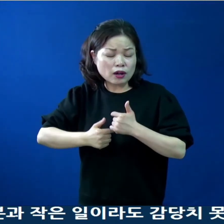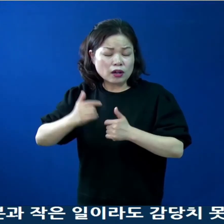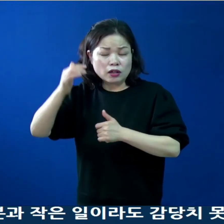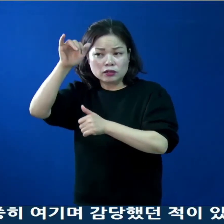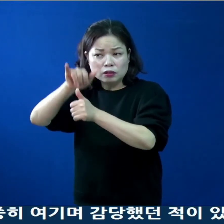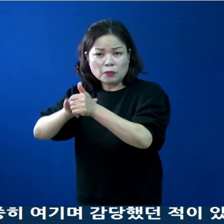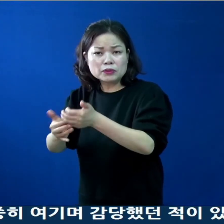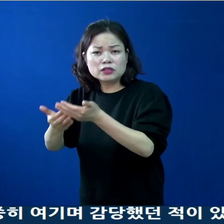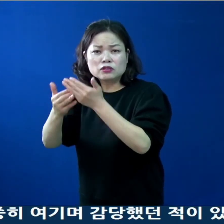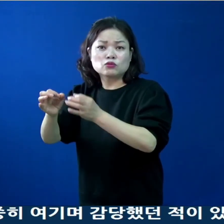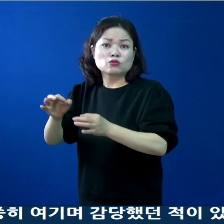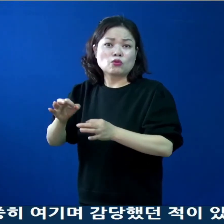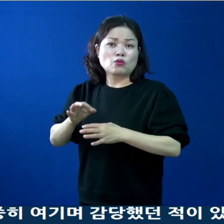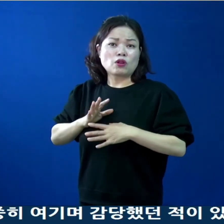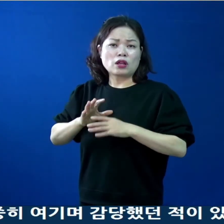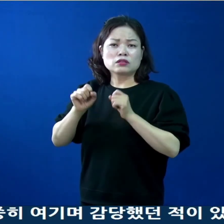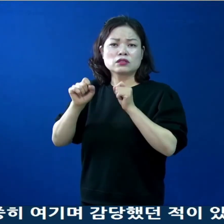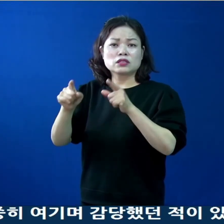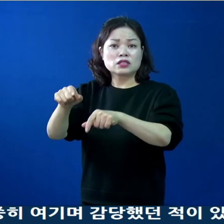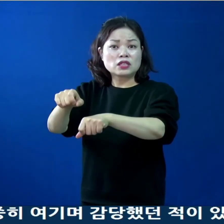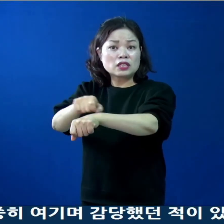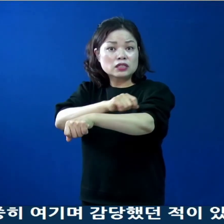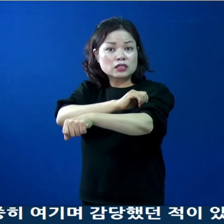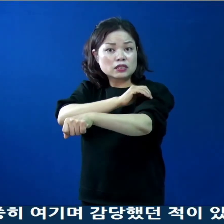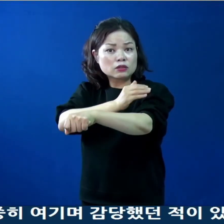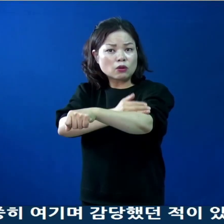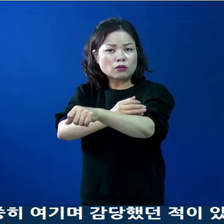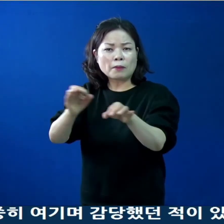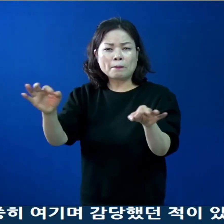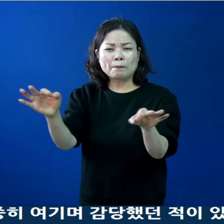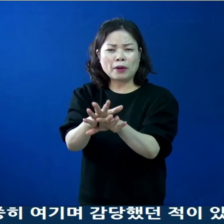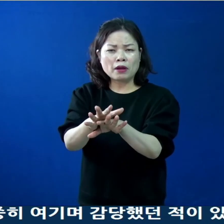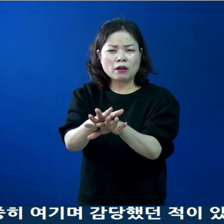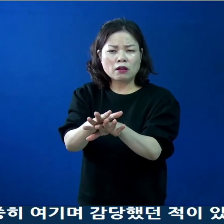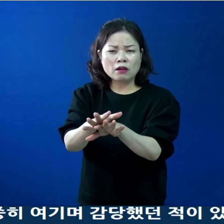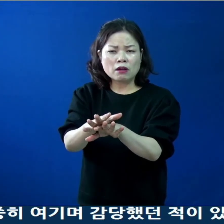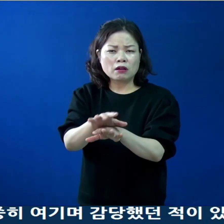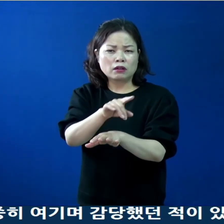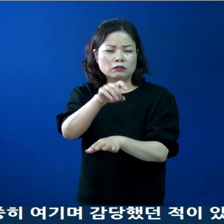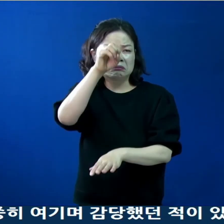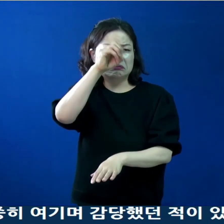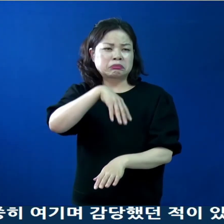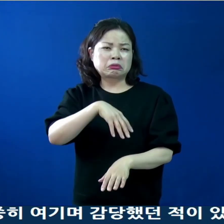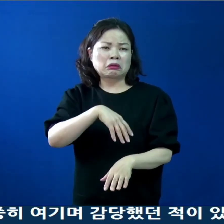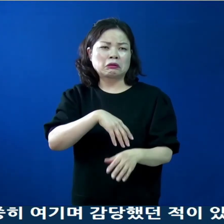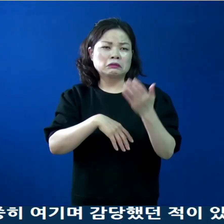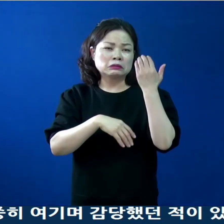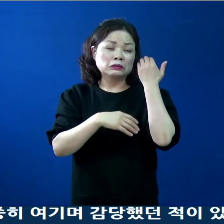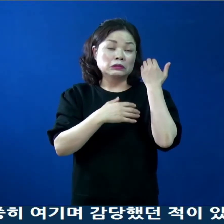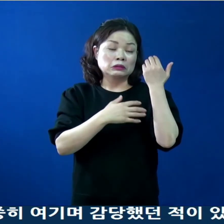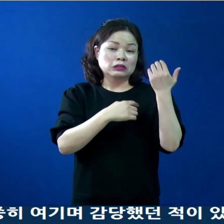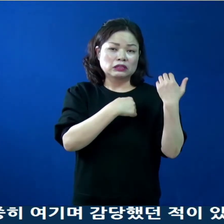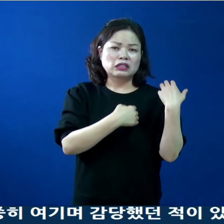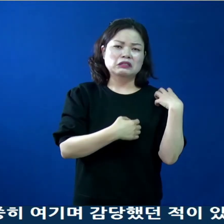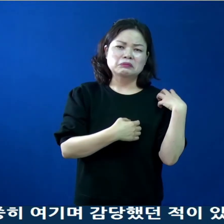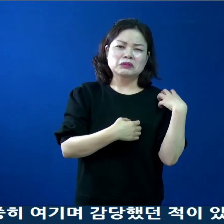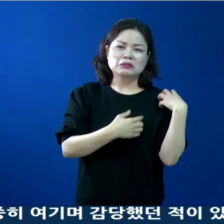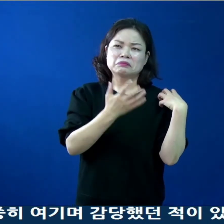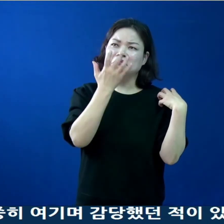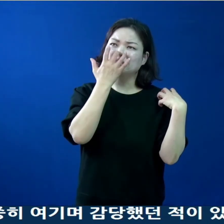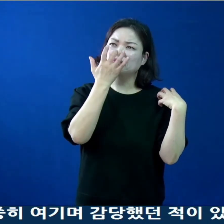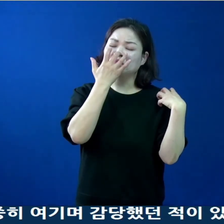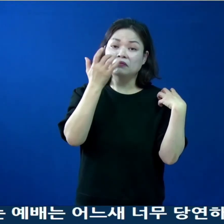섬기는 놀라운 기회와 특권을 상실한 채 그저 매너리즘에 빠져서 의무감으로 감당하고 있지는